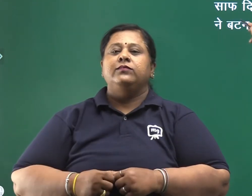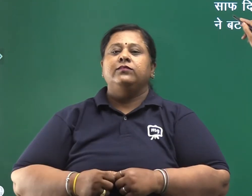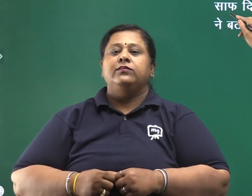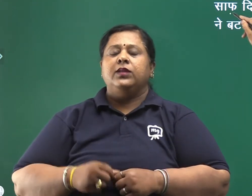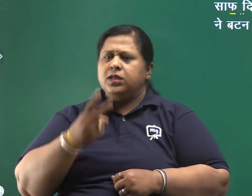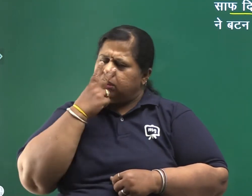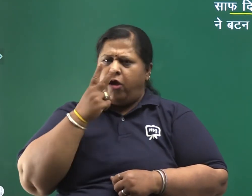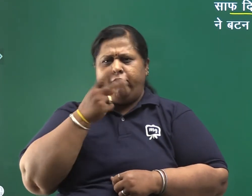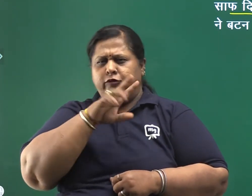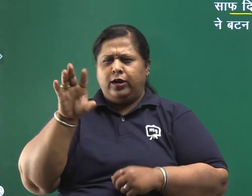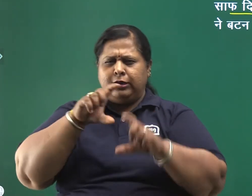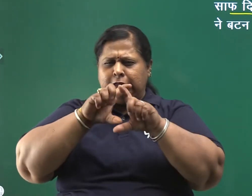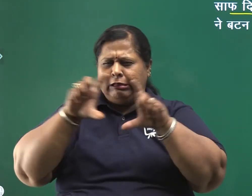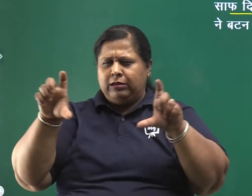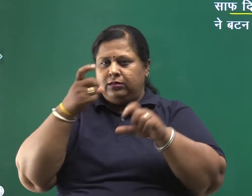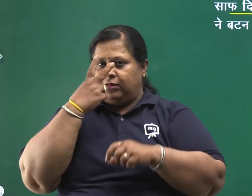साफ दिख रहा था।